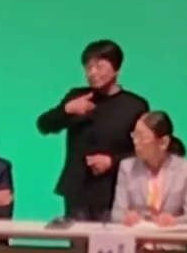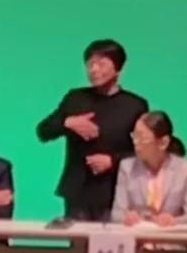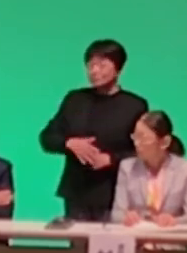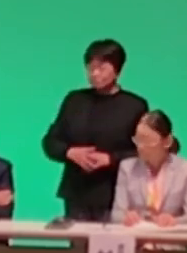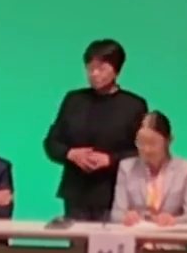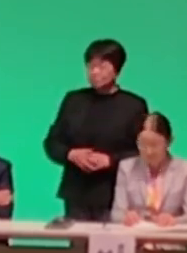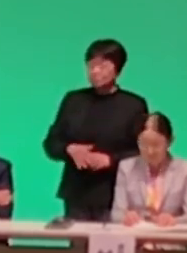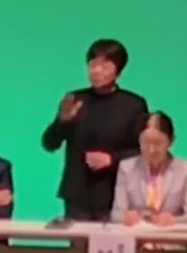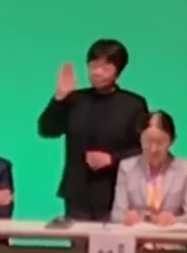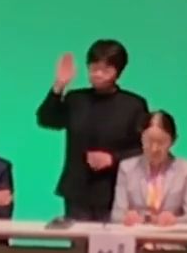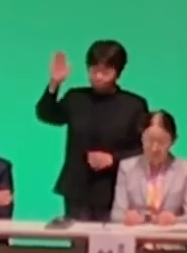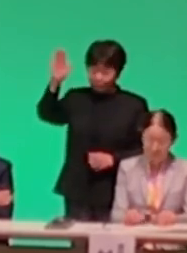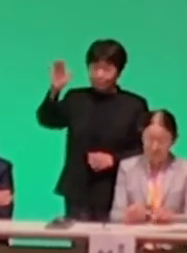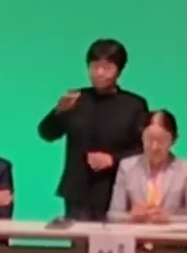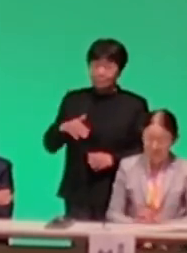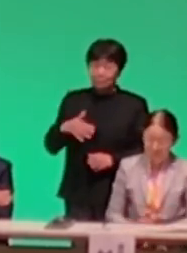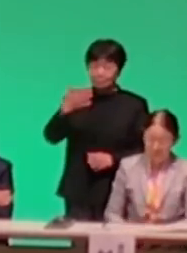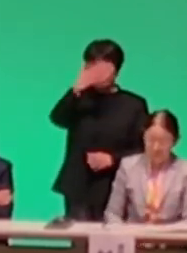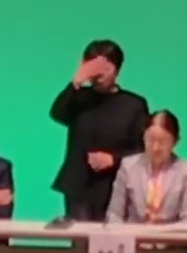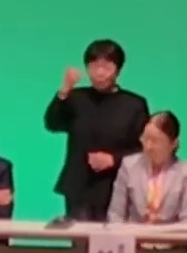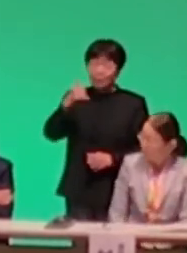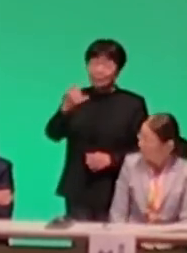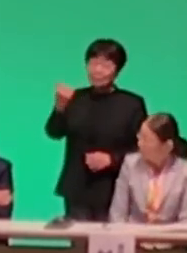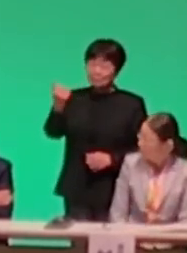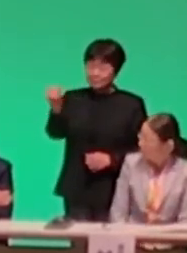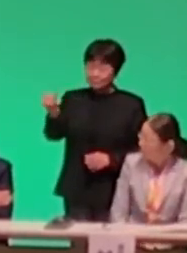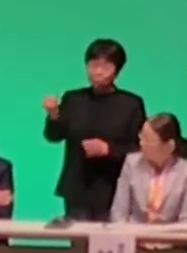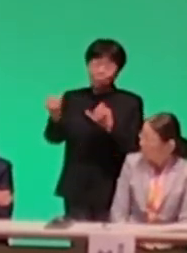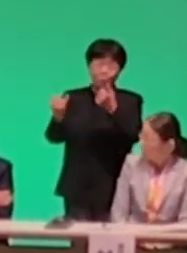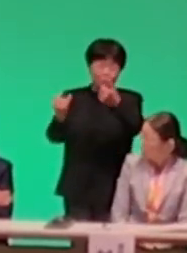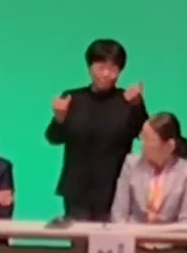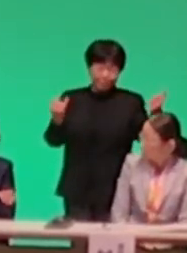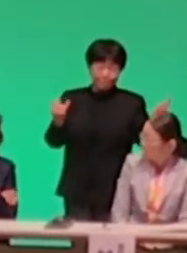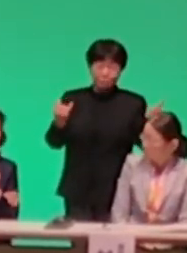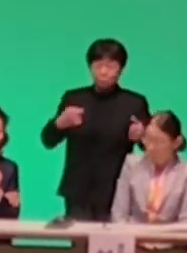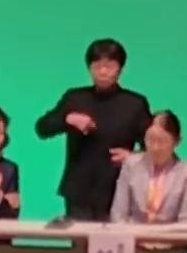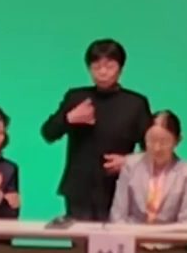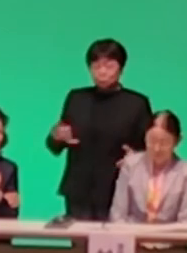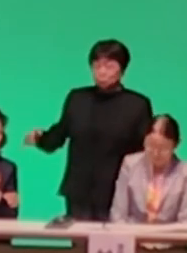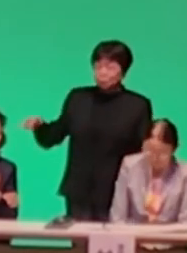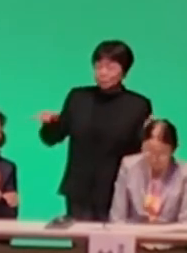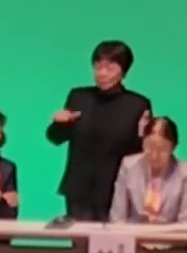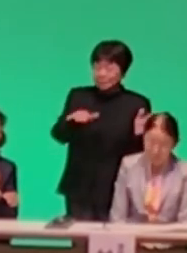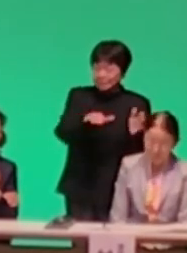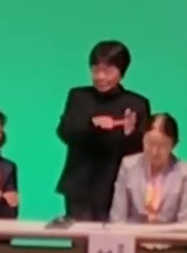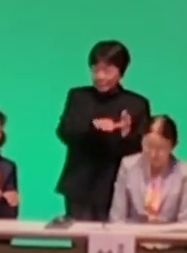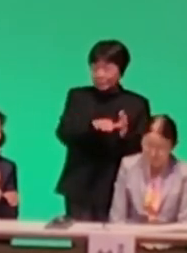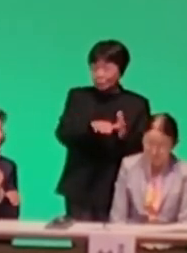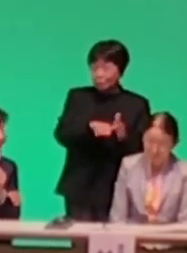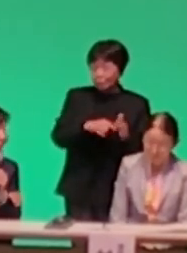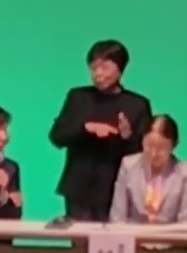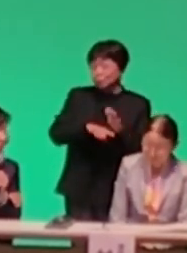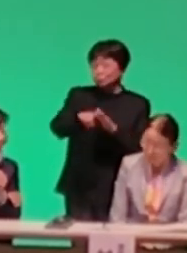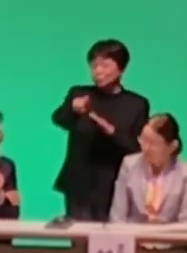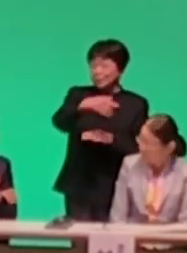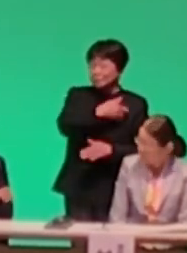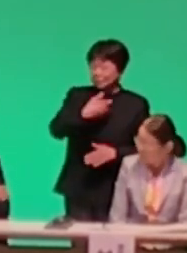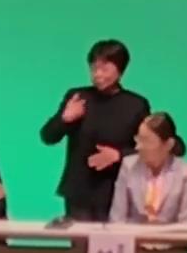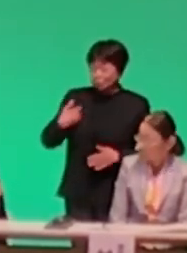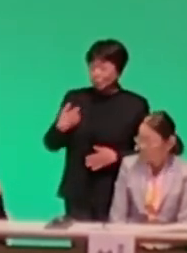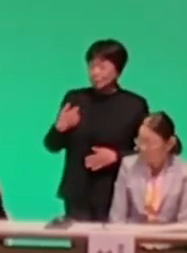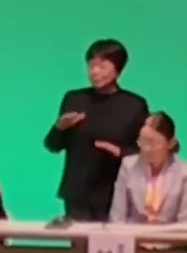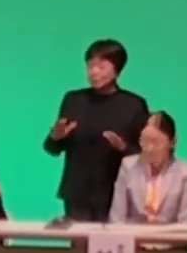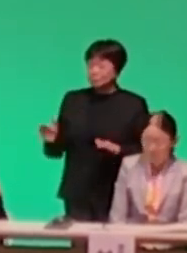からはぜひ若い男性も女性も自分の人生を優先できるいい仕事ができるように、今